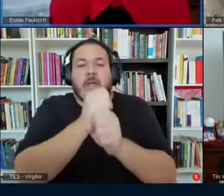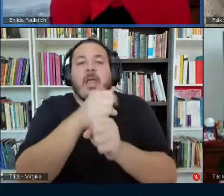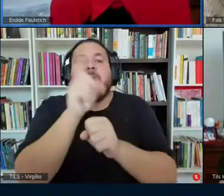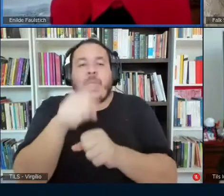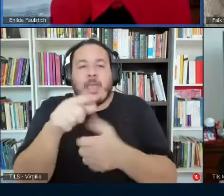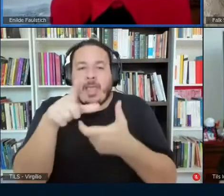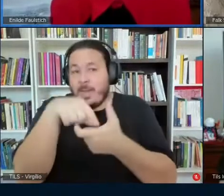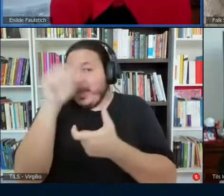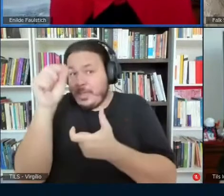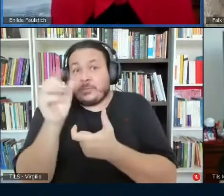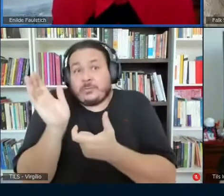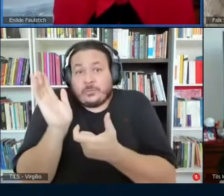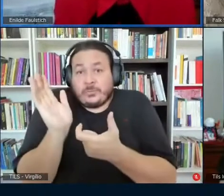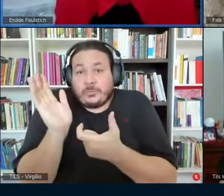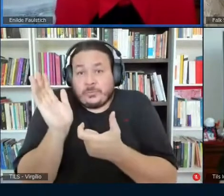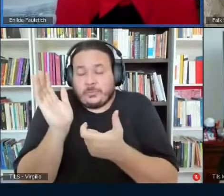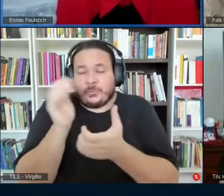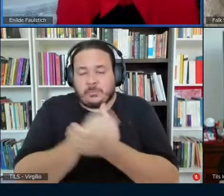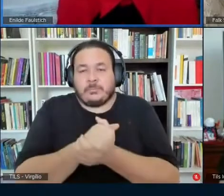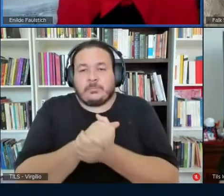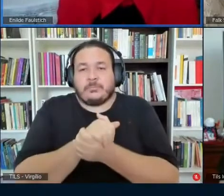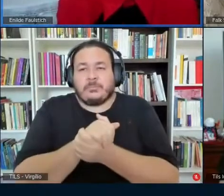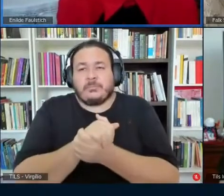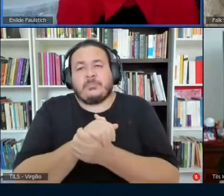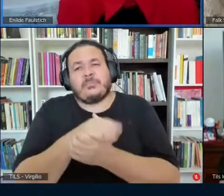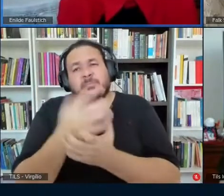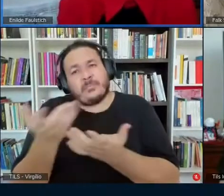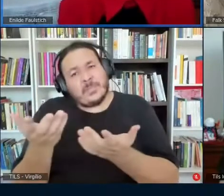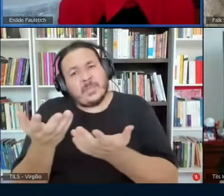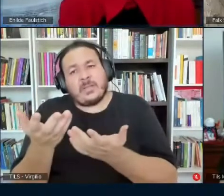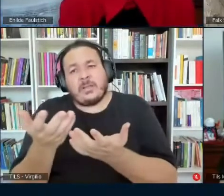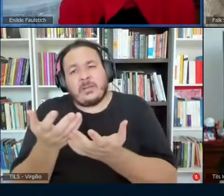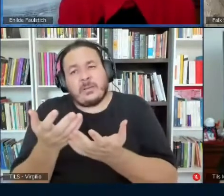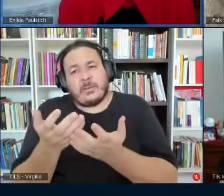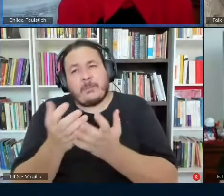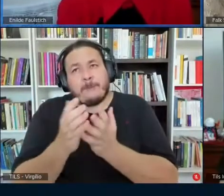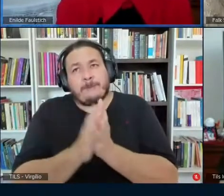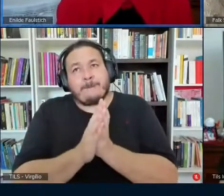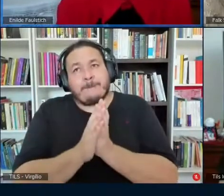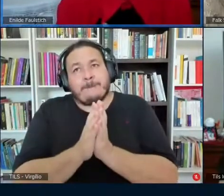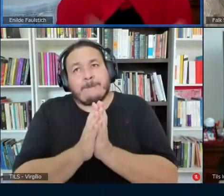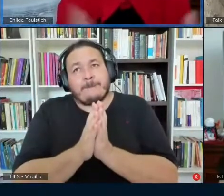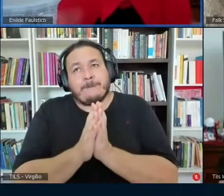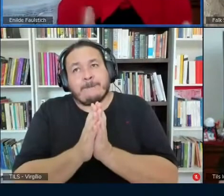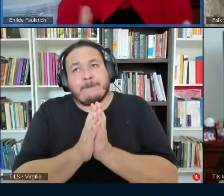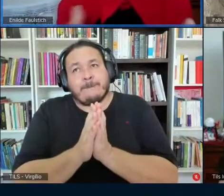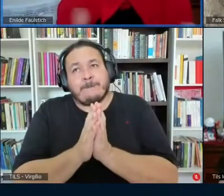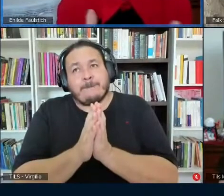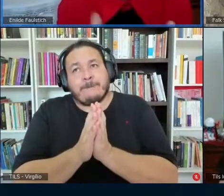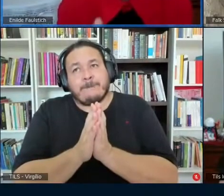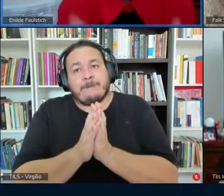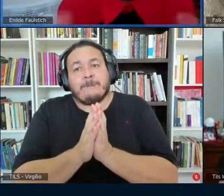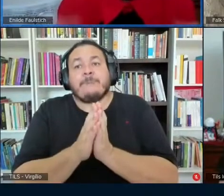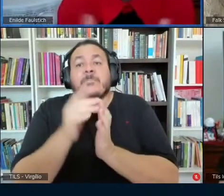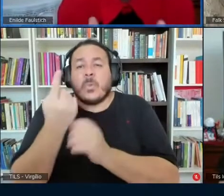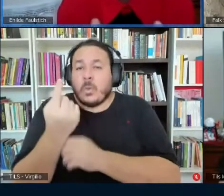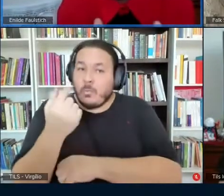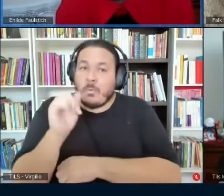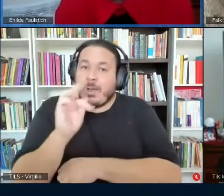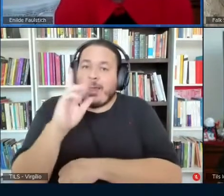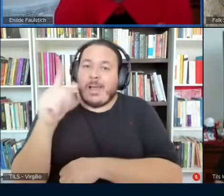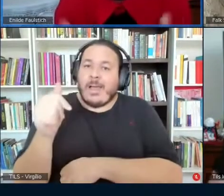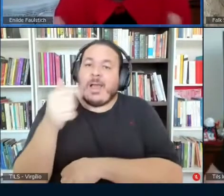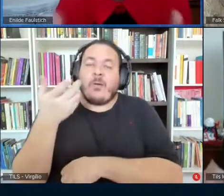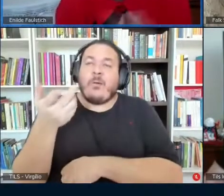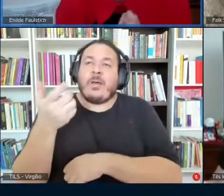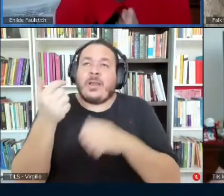está entendendo? Numa aula aqui agora para antes de finalizar, dentro da